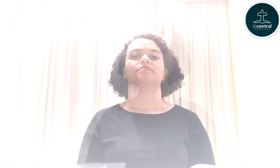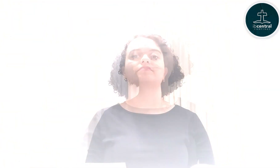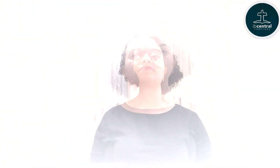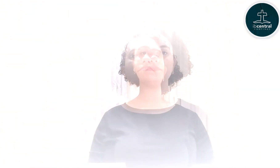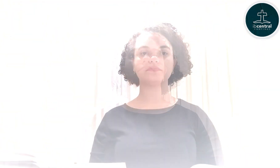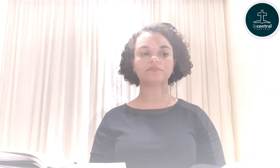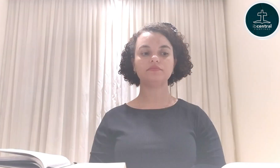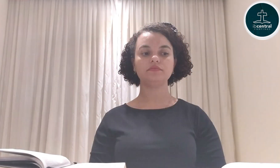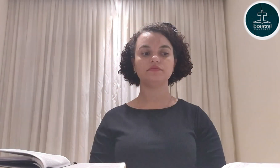Entenderam?